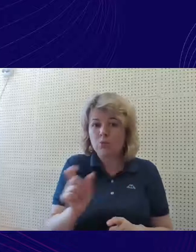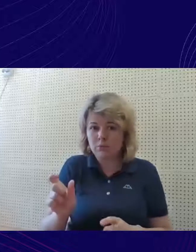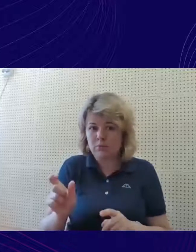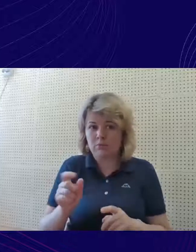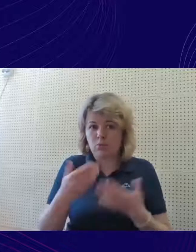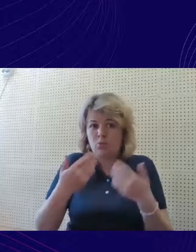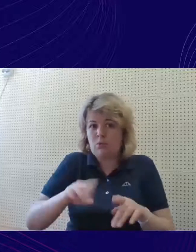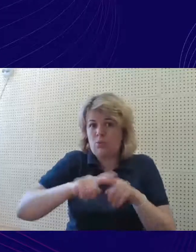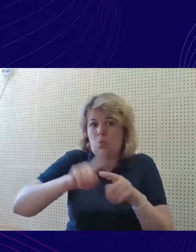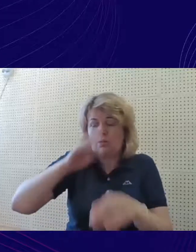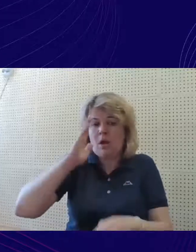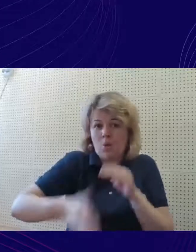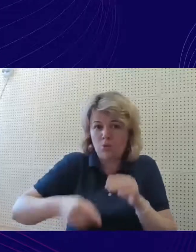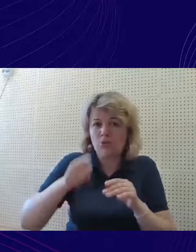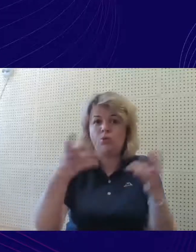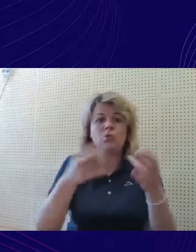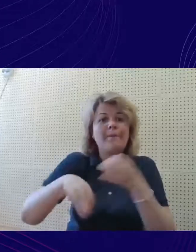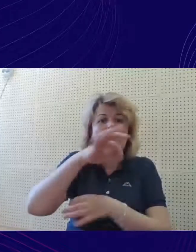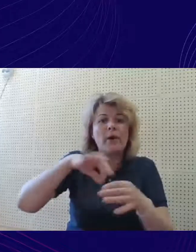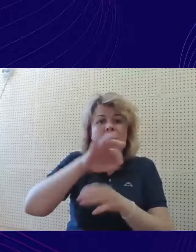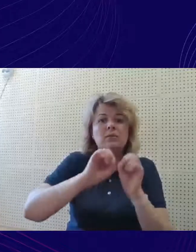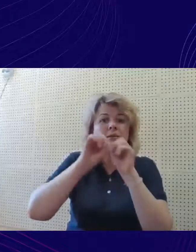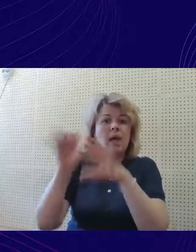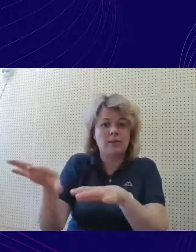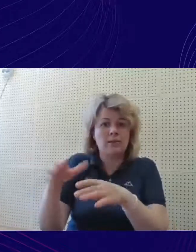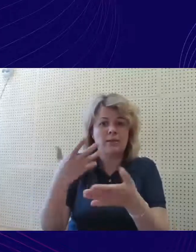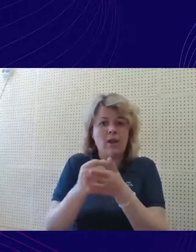проект заказчику вовремя. А